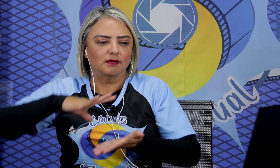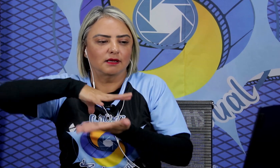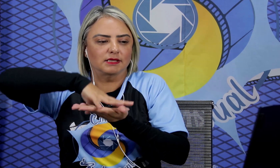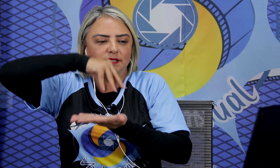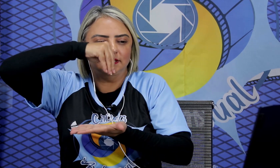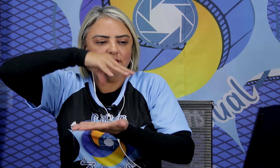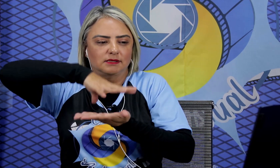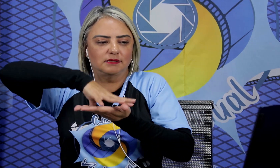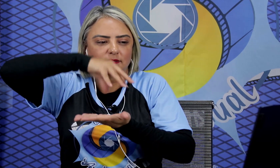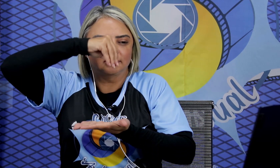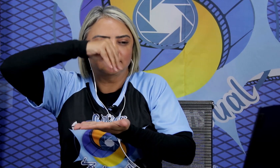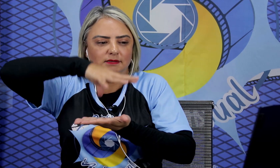Assim?